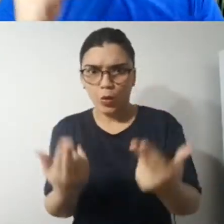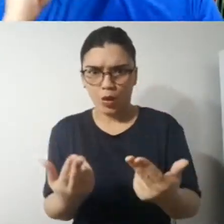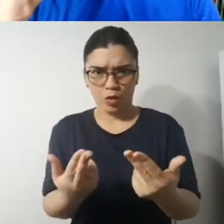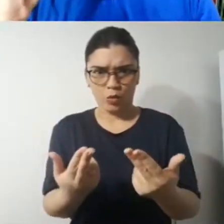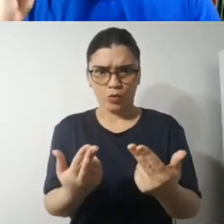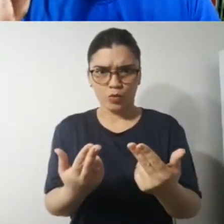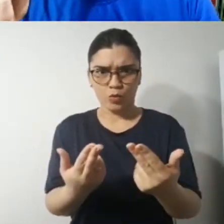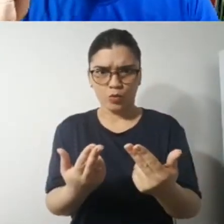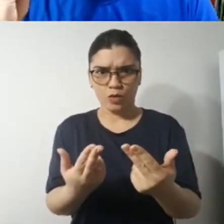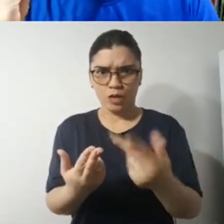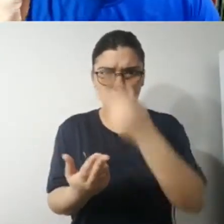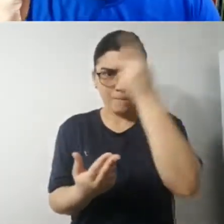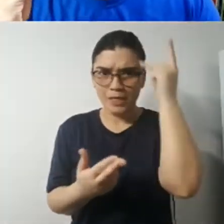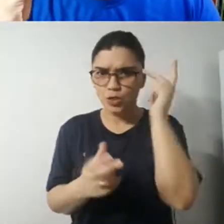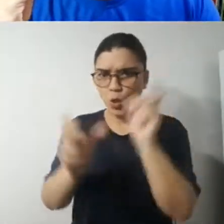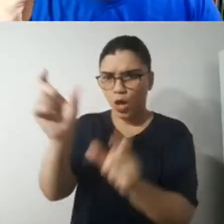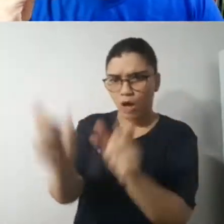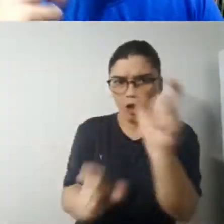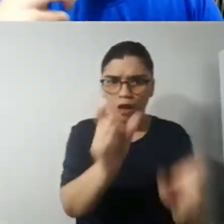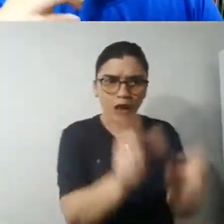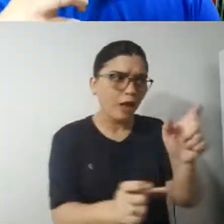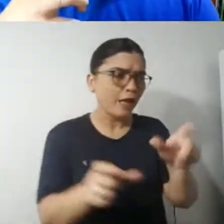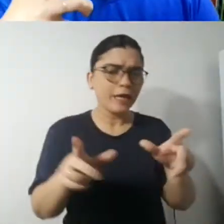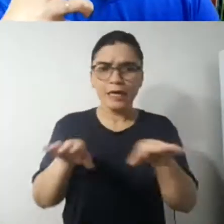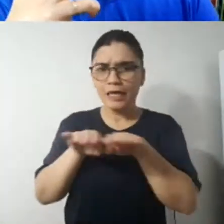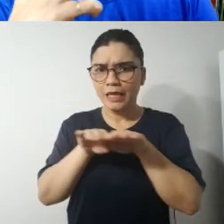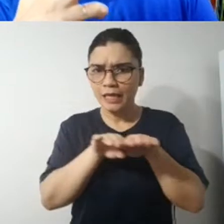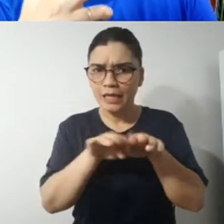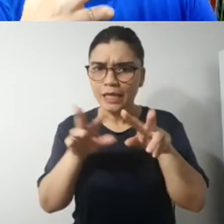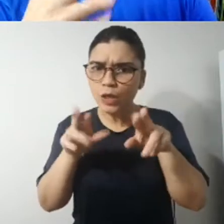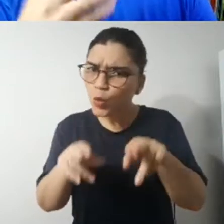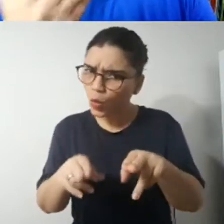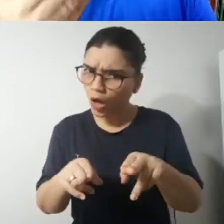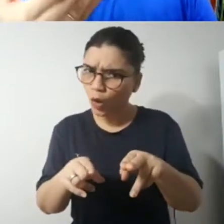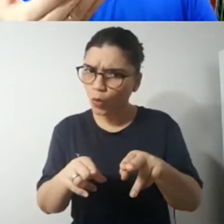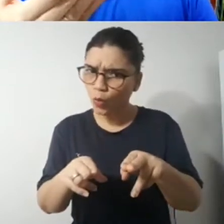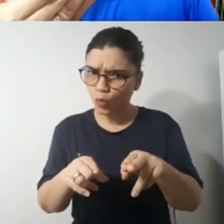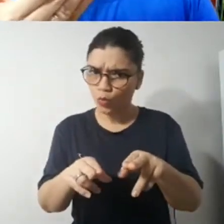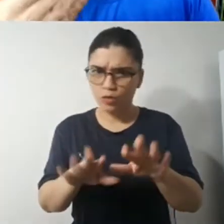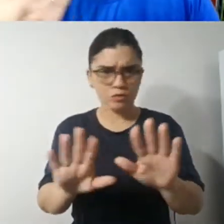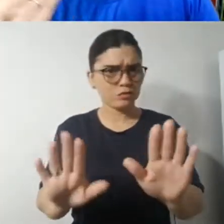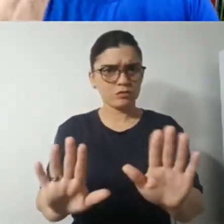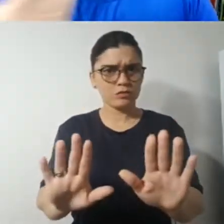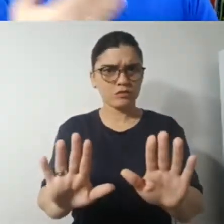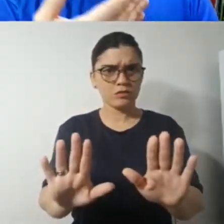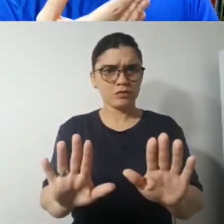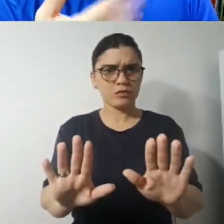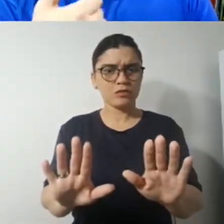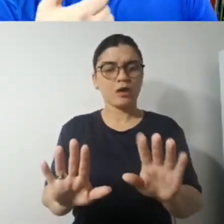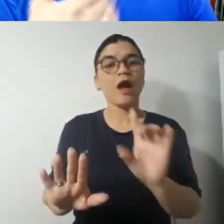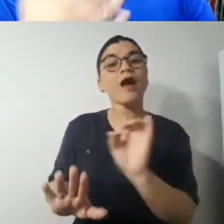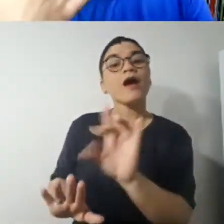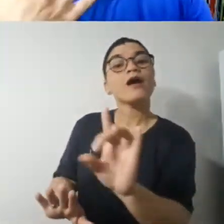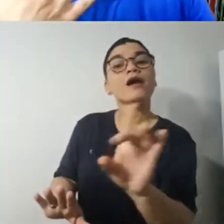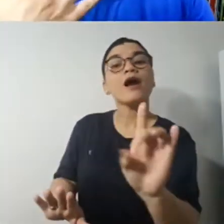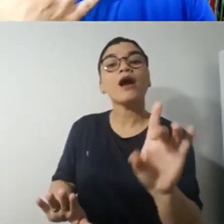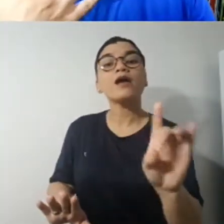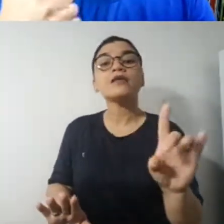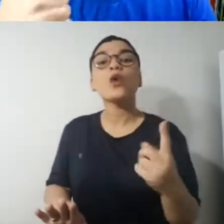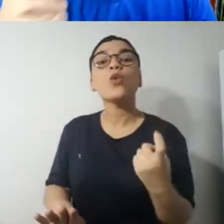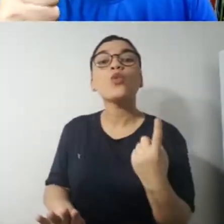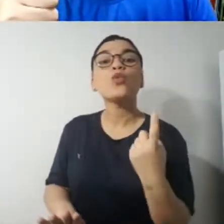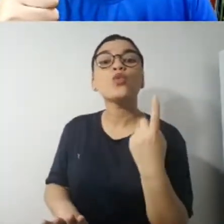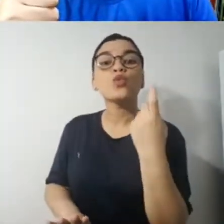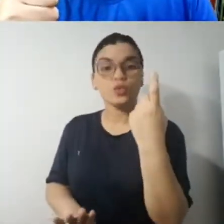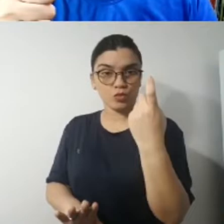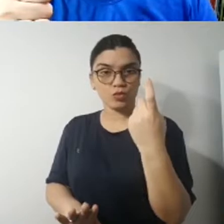assim que funciona o cristianismo. Deus, ele nos fez únicos. Cada um de nós somos únicos. Temos uma única